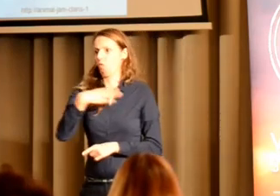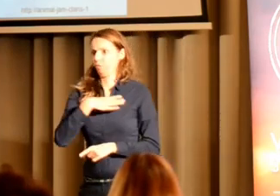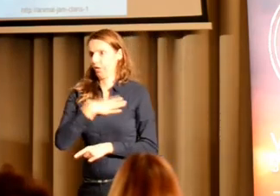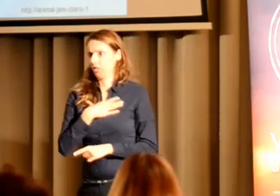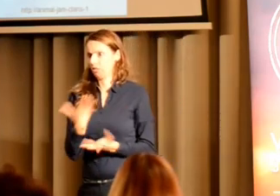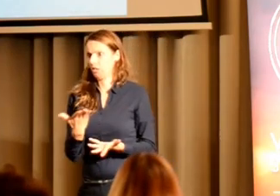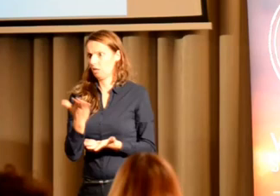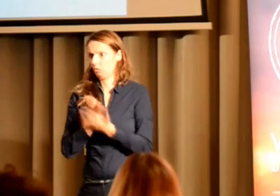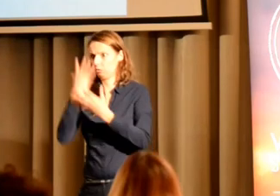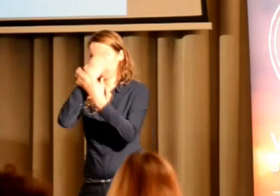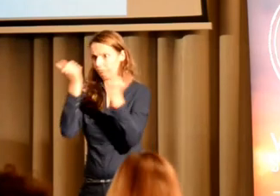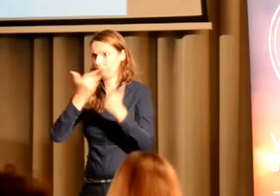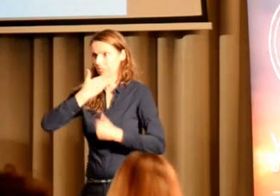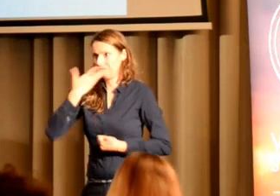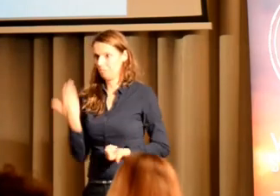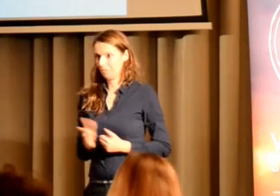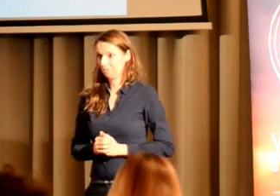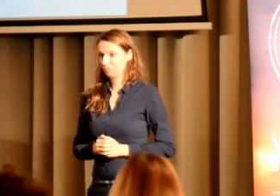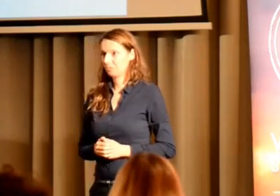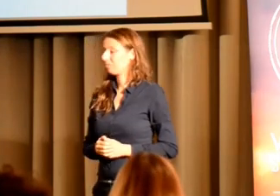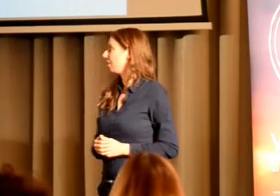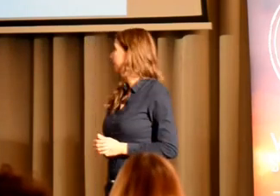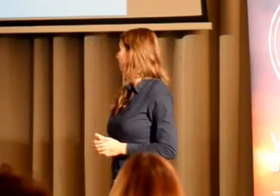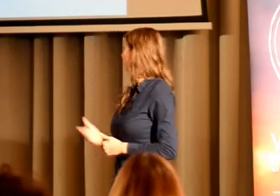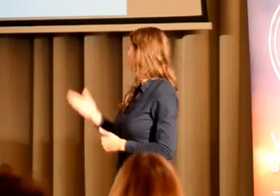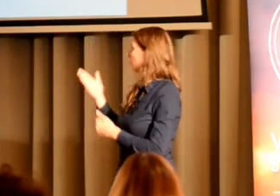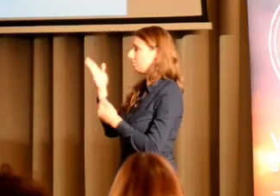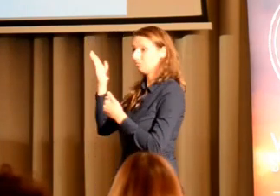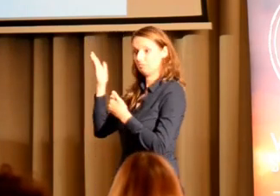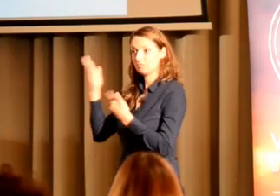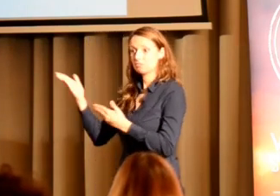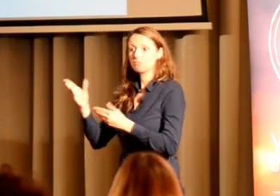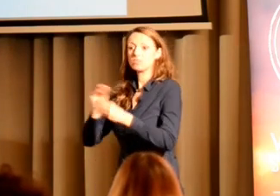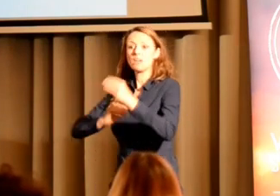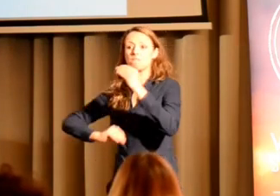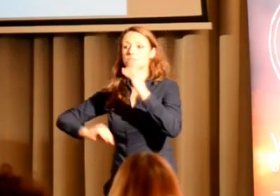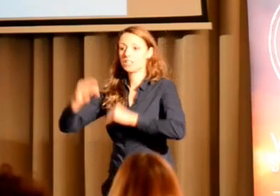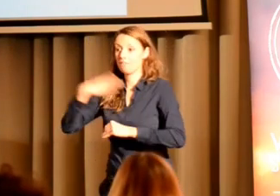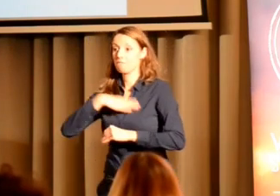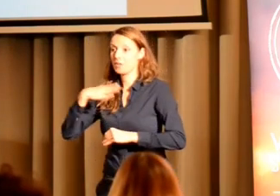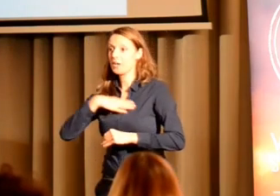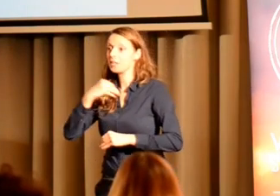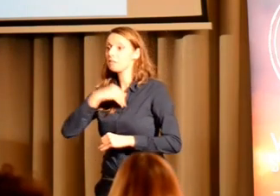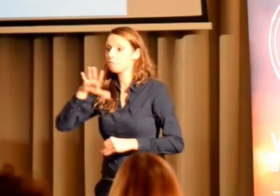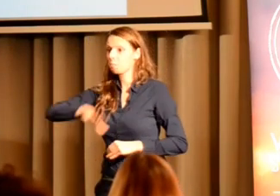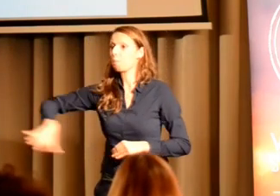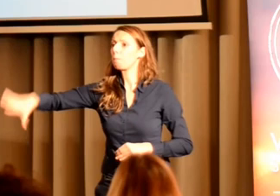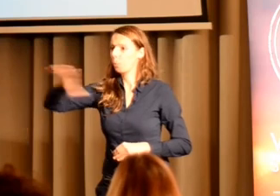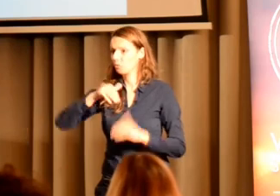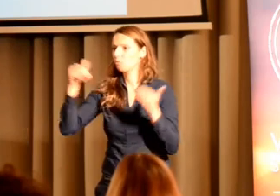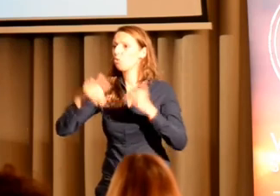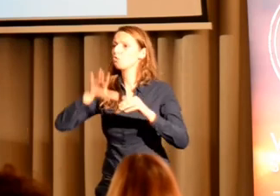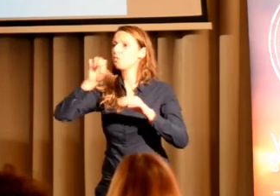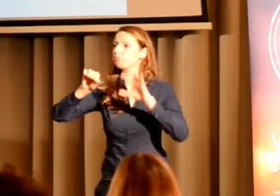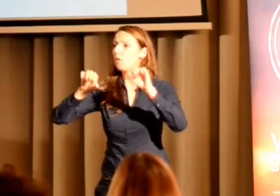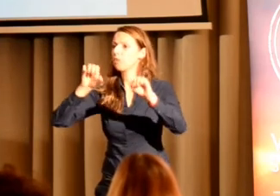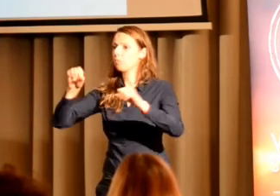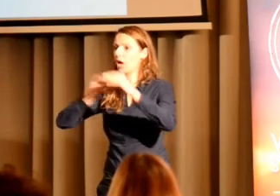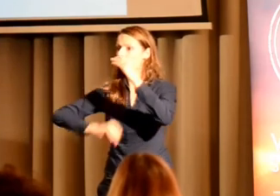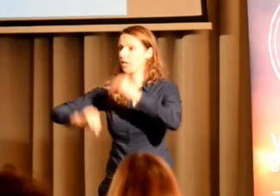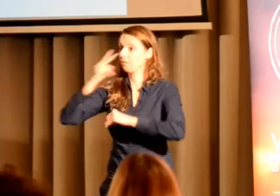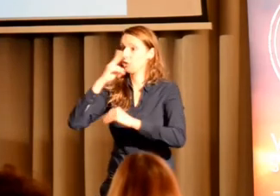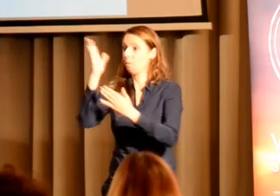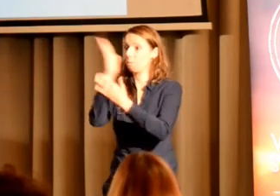poprzestawiał. Tym bardziej, że coraz częściej możemy wilki w Polsce spotkać. Zobaczcie tutaj na pierwszej mapie